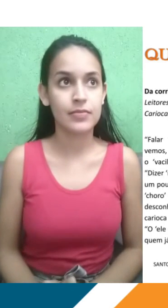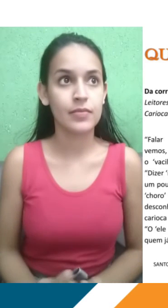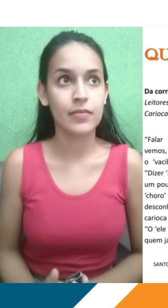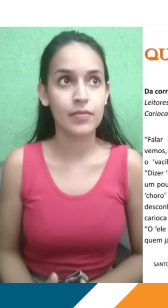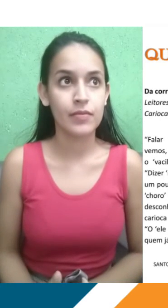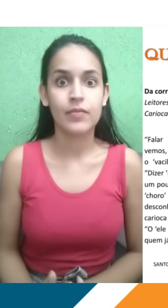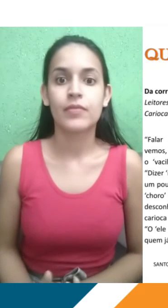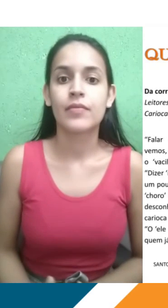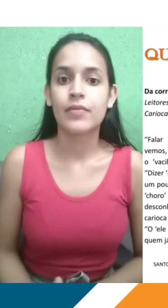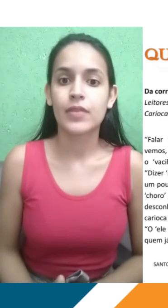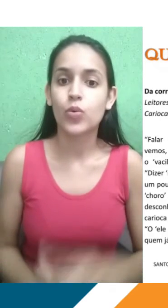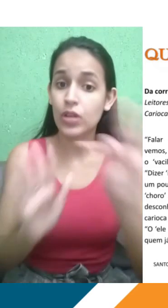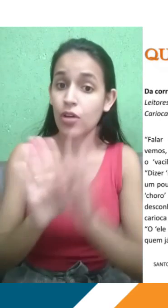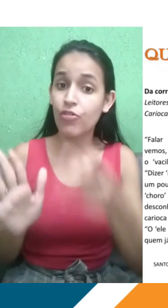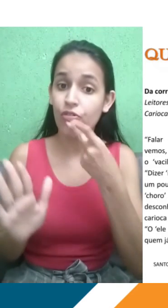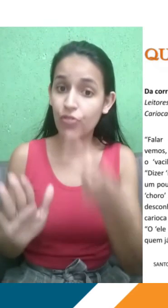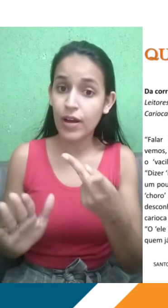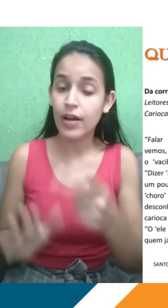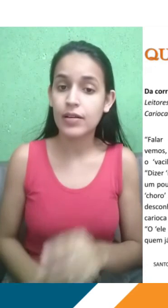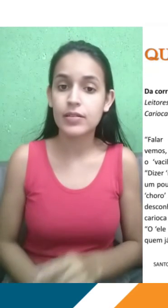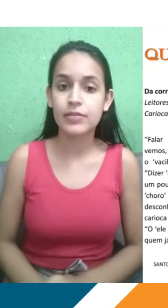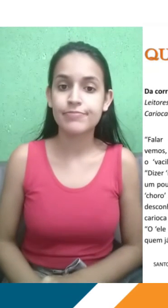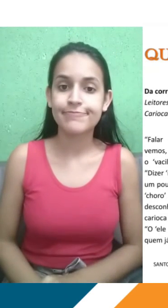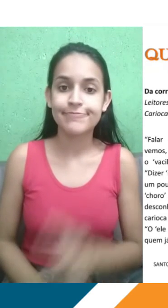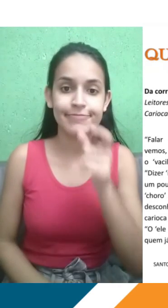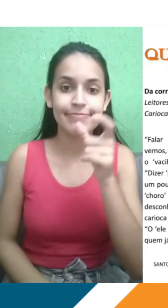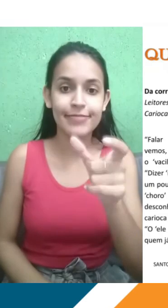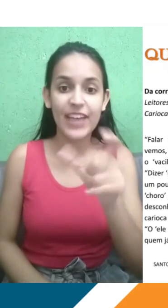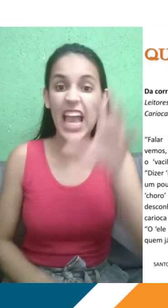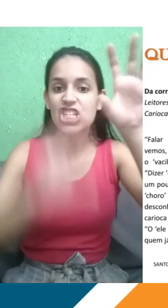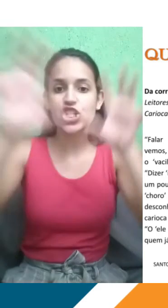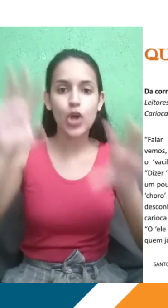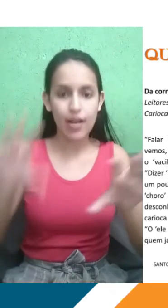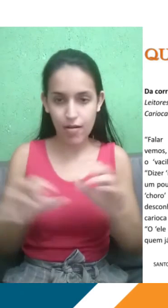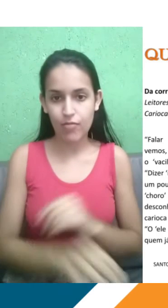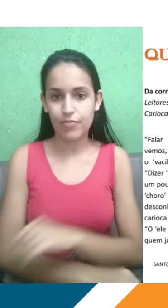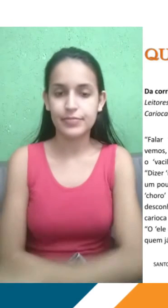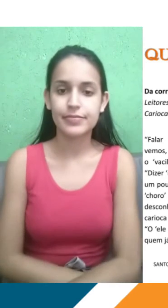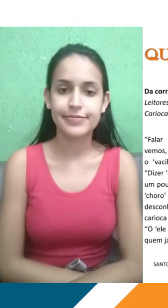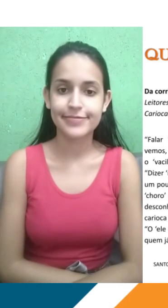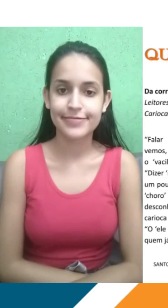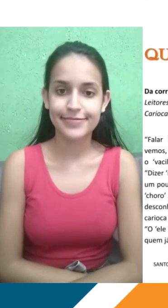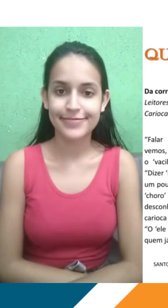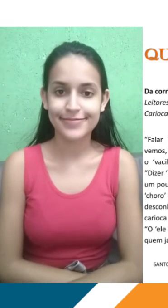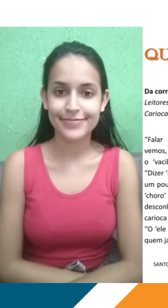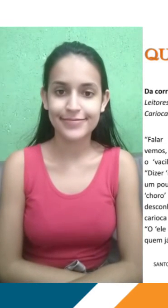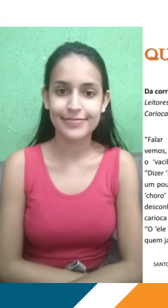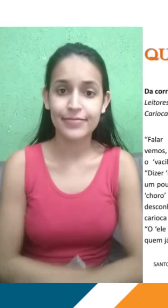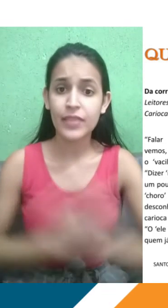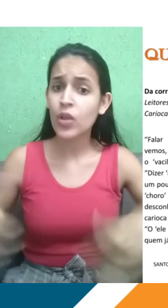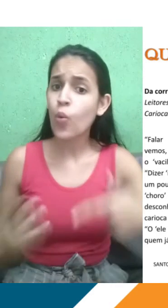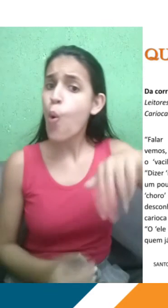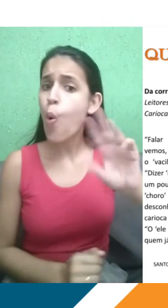uso social. Analisando todas as alternativas, é possível afirmar que a opção correta é a letra D, uma vez que